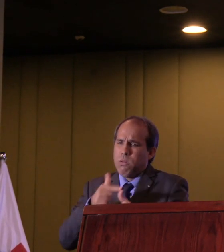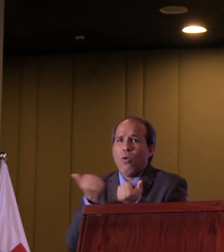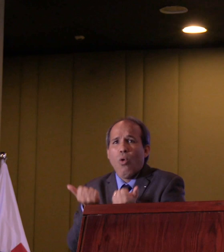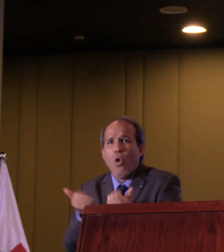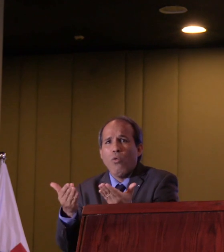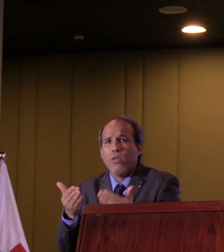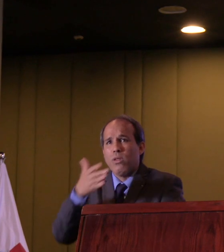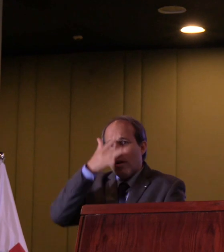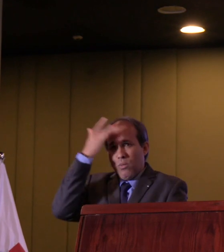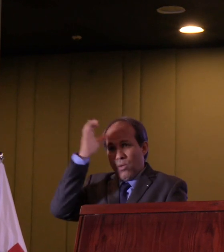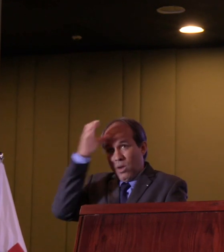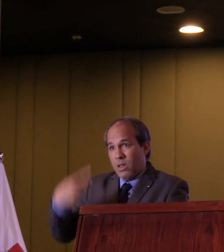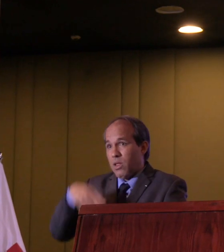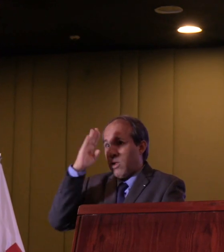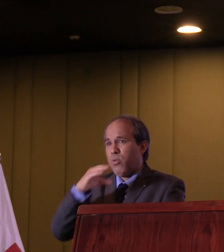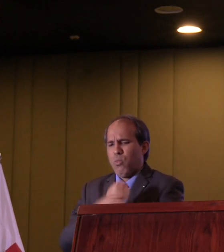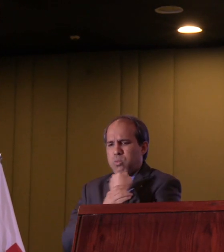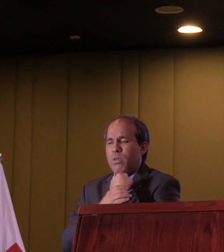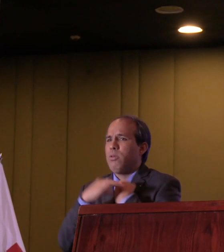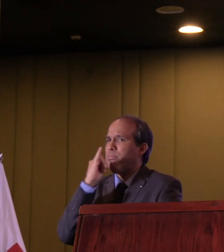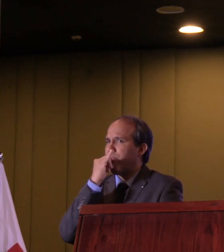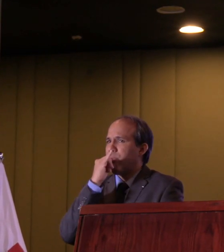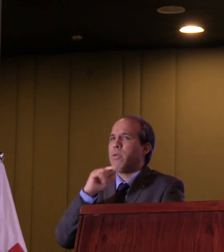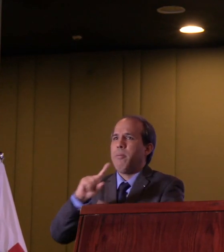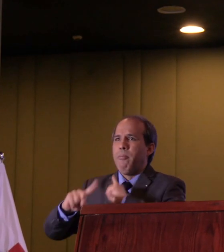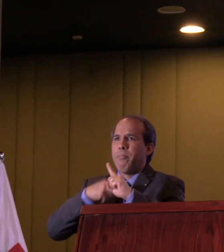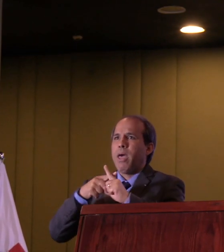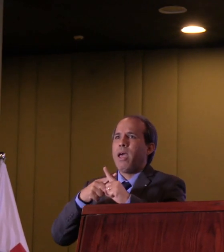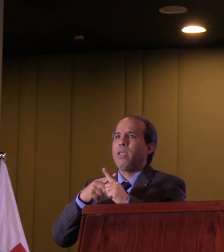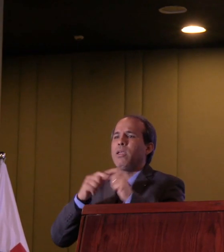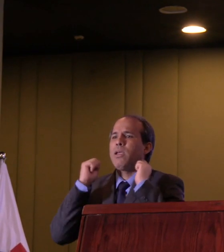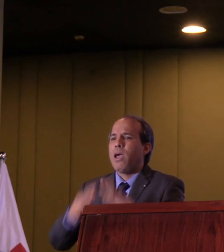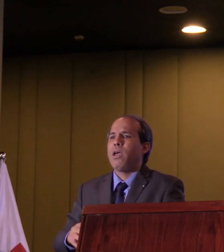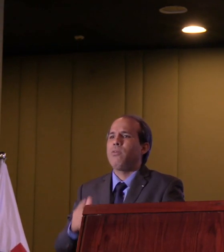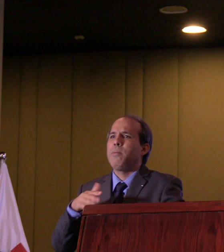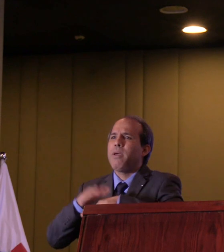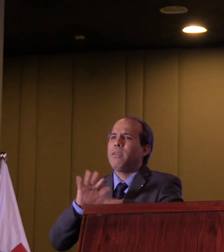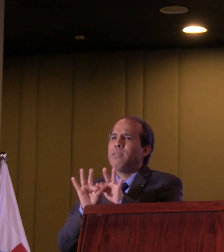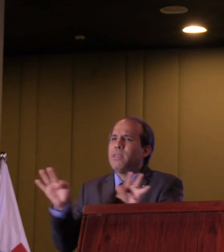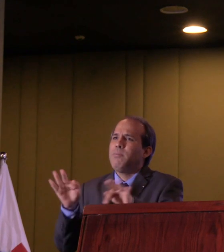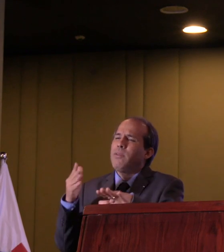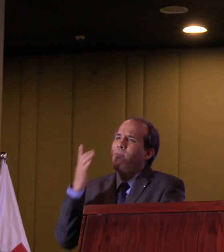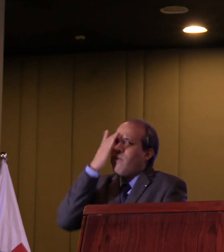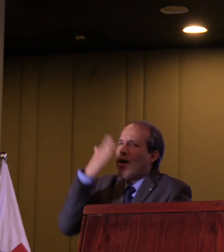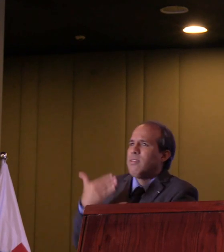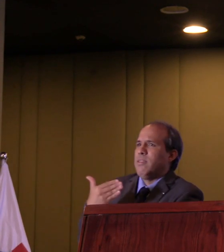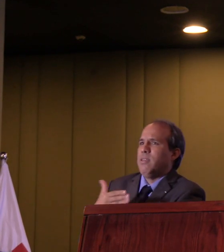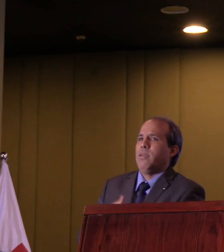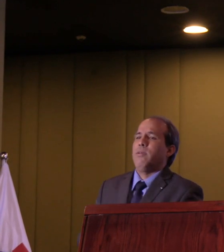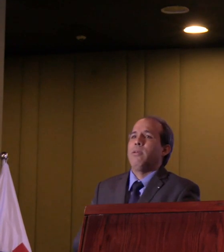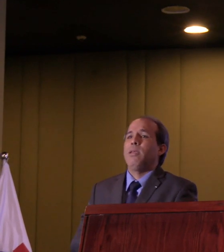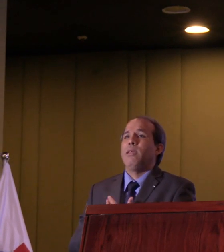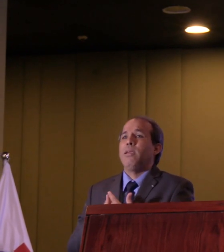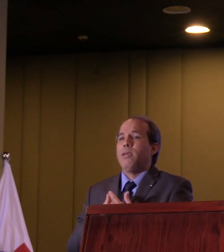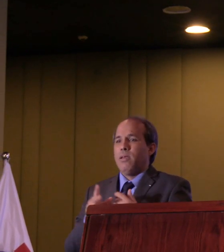consumidor brasileiro segurança energética e custos acessíveis. Dentro de um